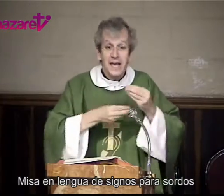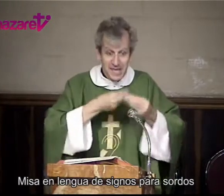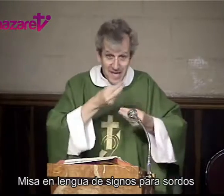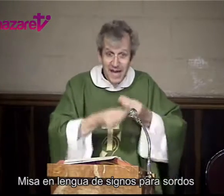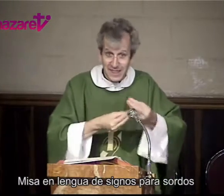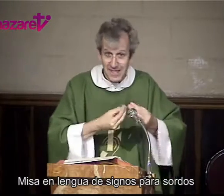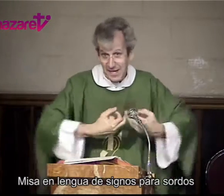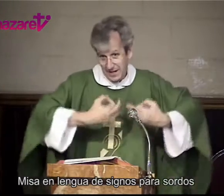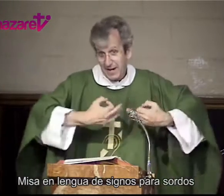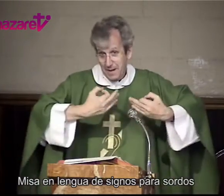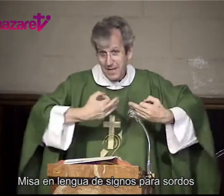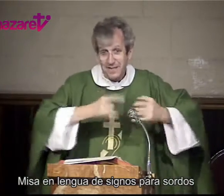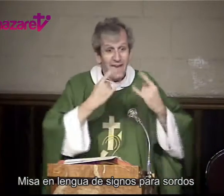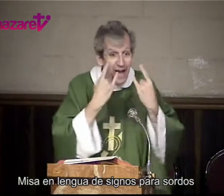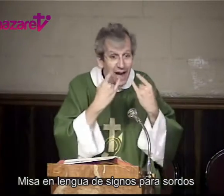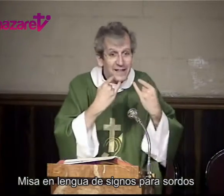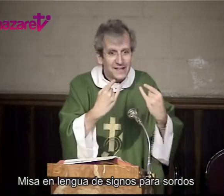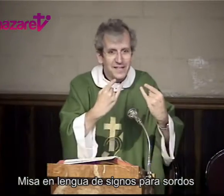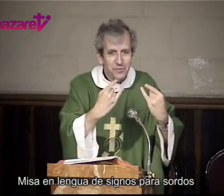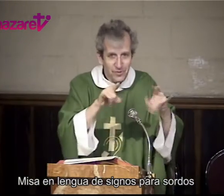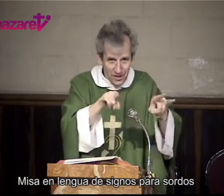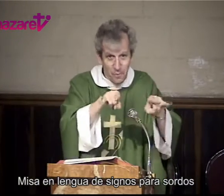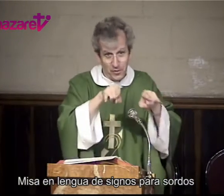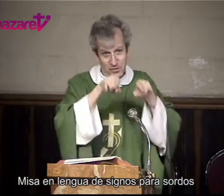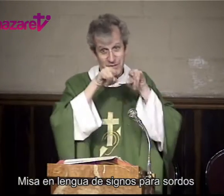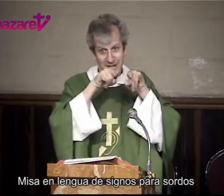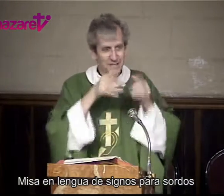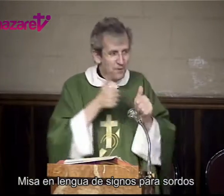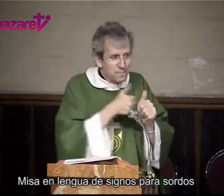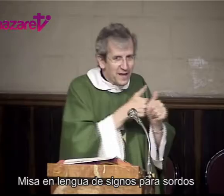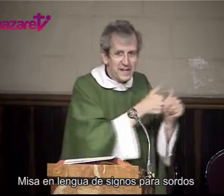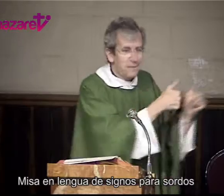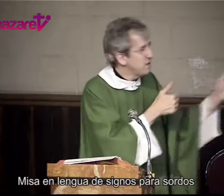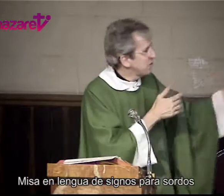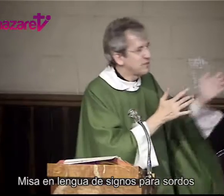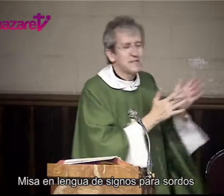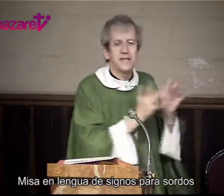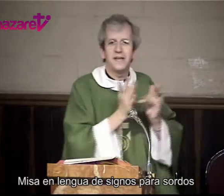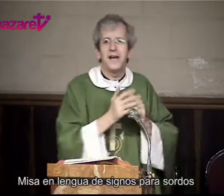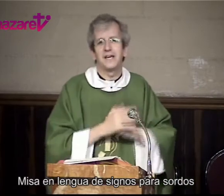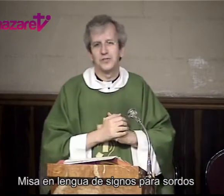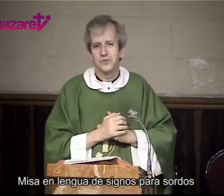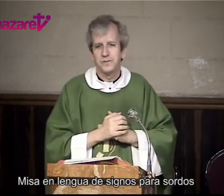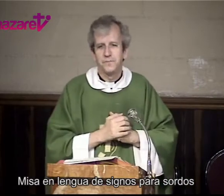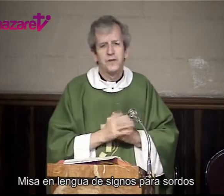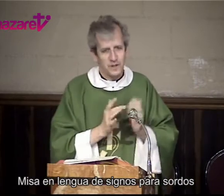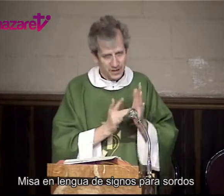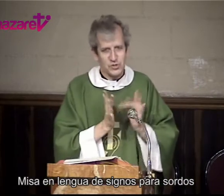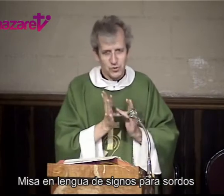Ya realmente atractivo, o mejor dicho, atractivo, el camino de seguir a Jesús. Jesús,